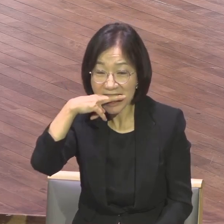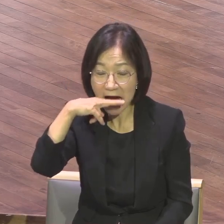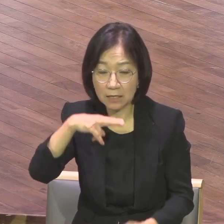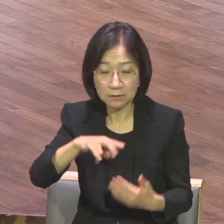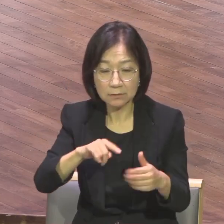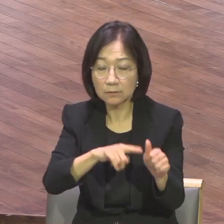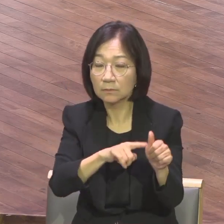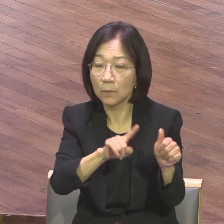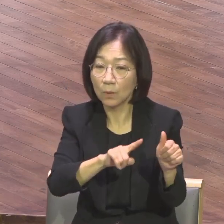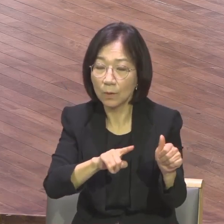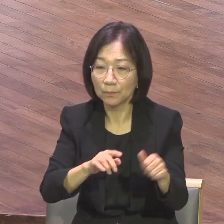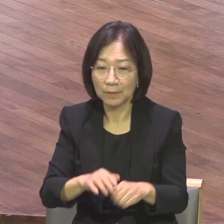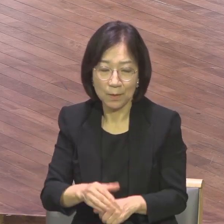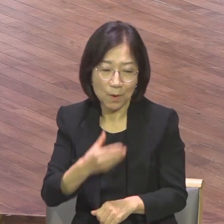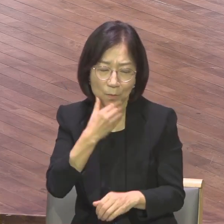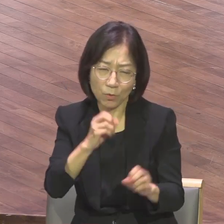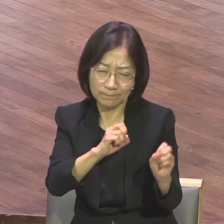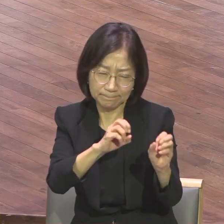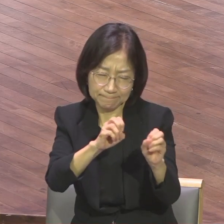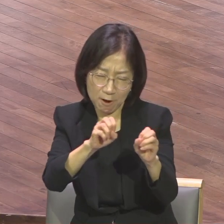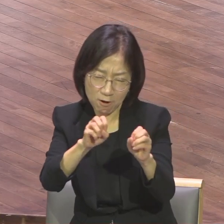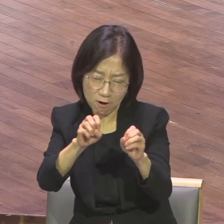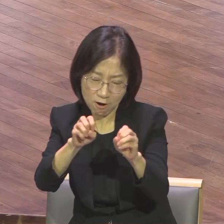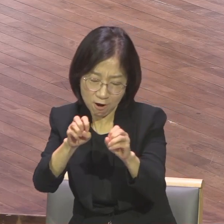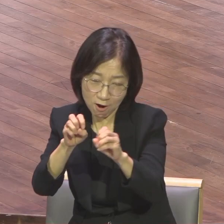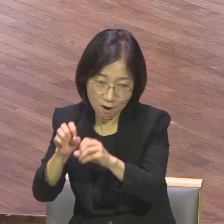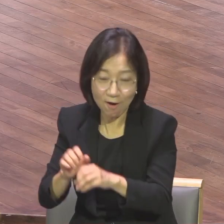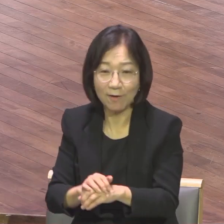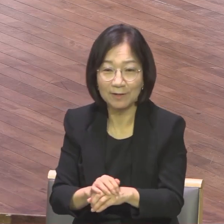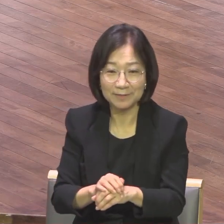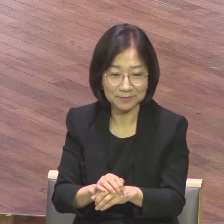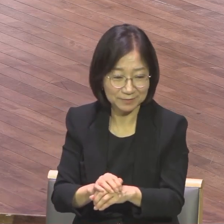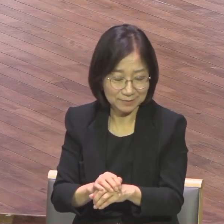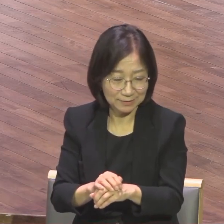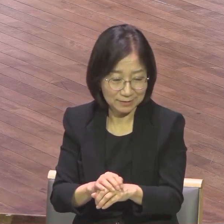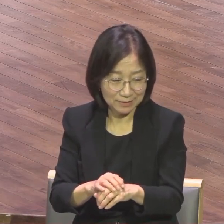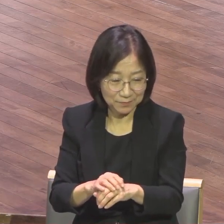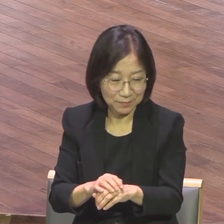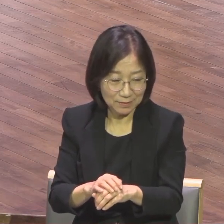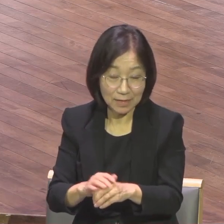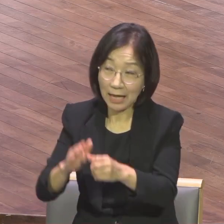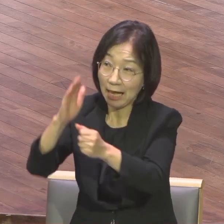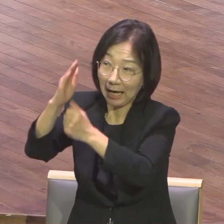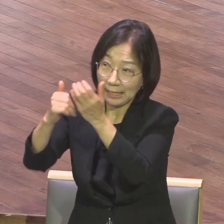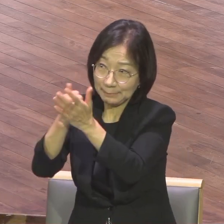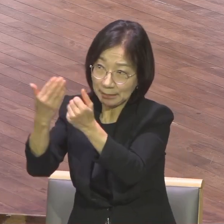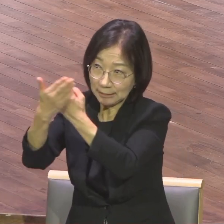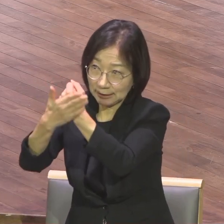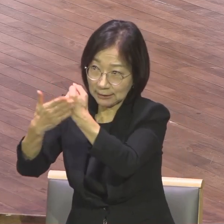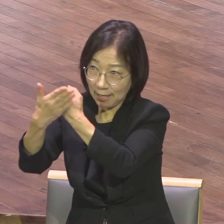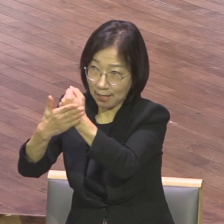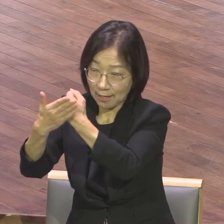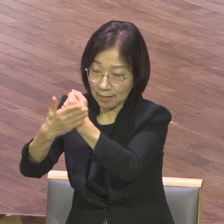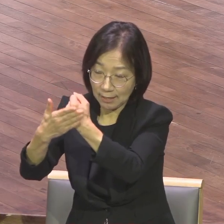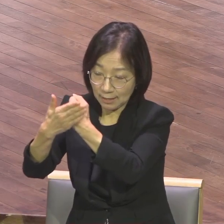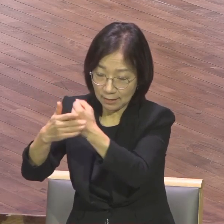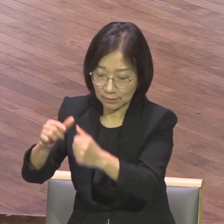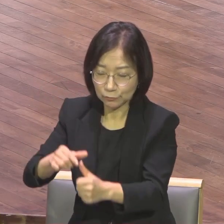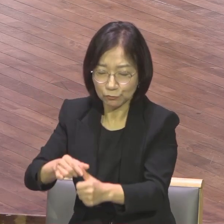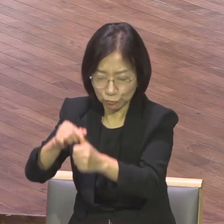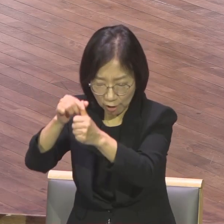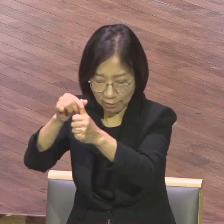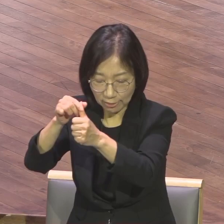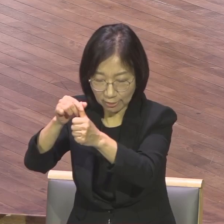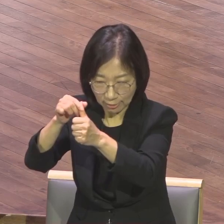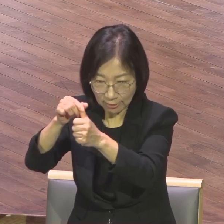구속의 사역에 관한 예언들이 쫙 나와 있고, 이 하나님의 은혜의 말미암아 구원이